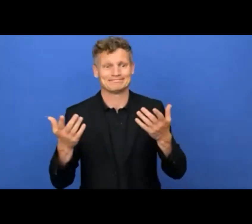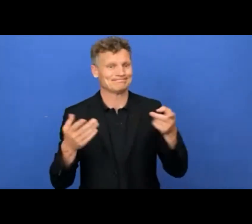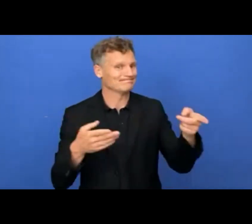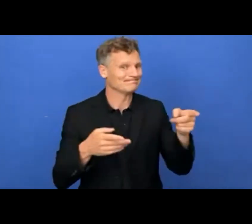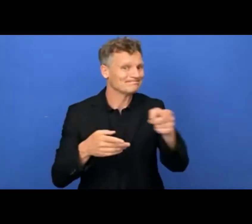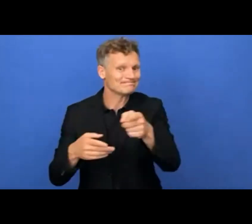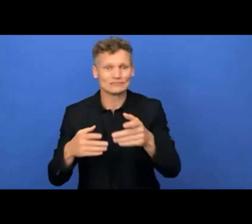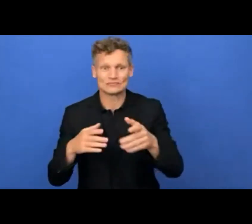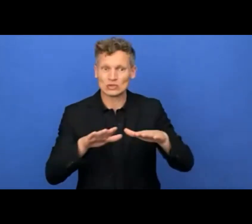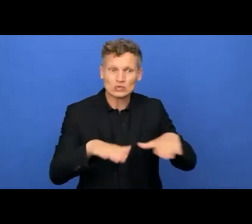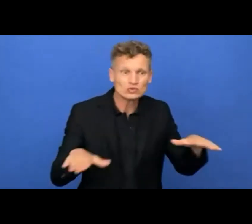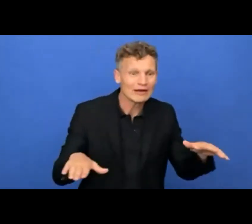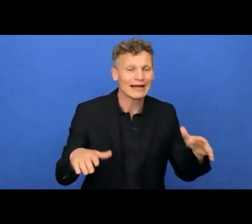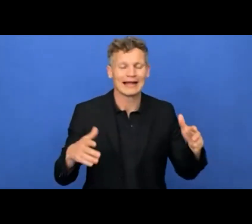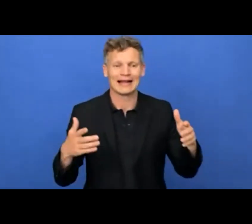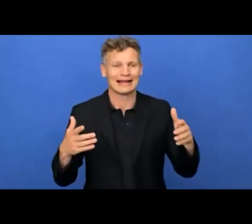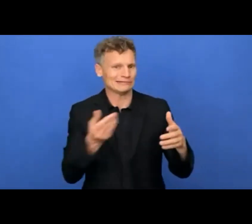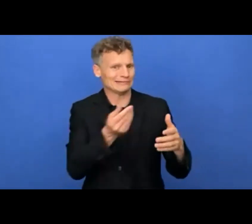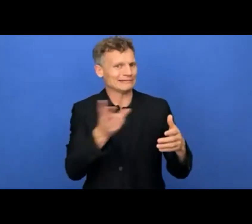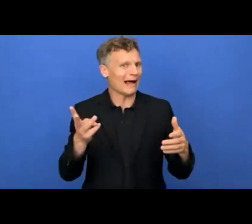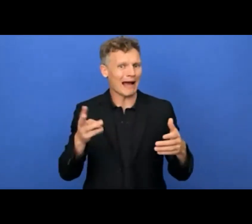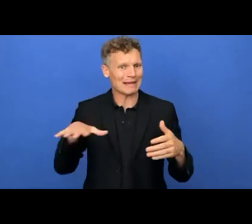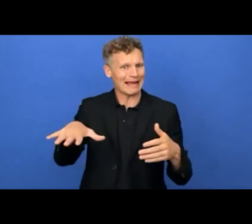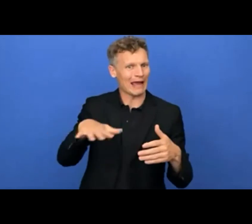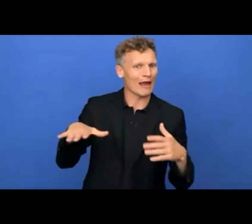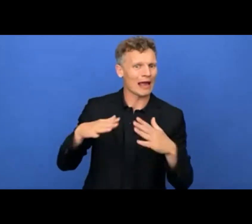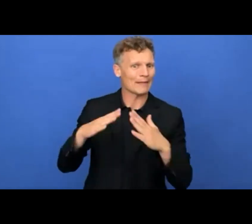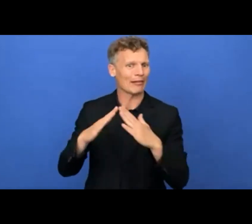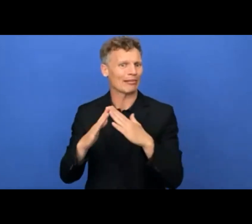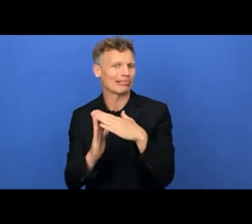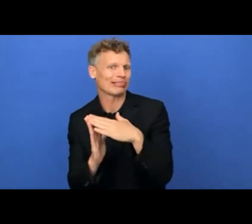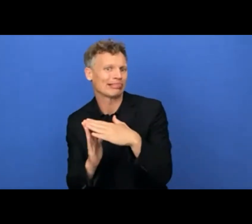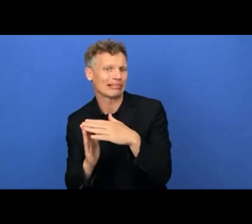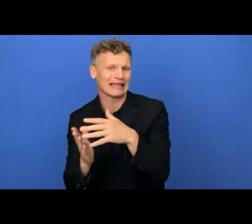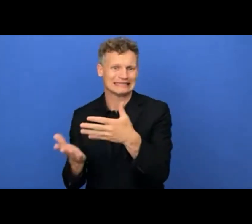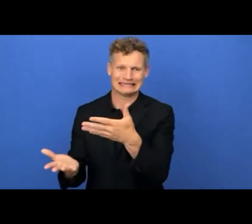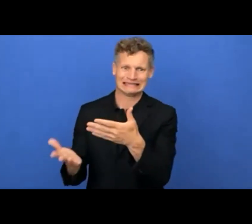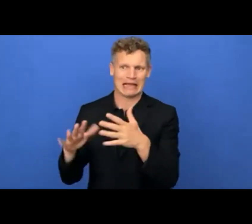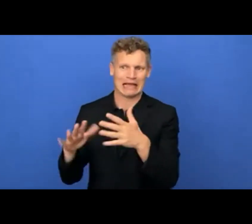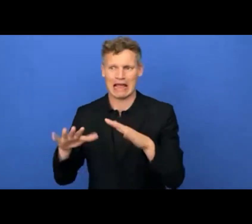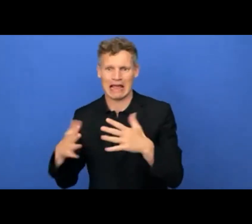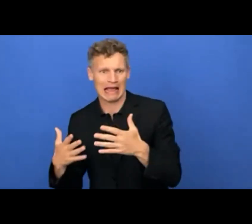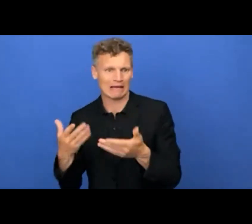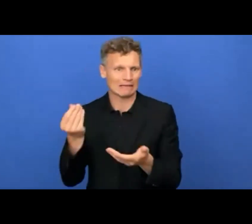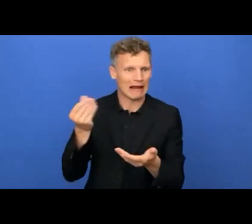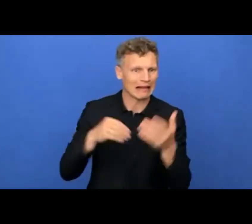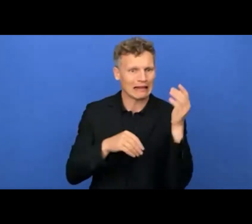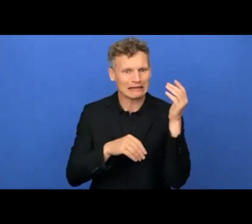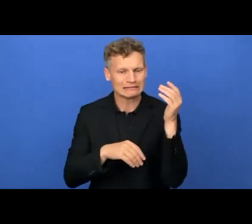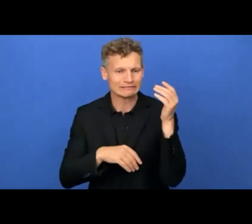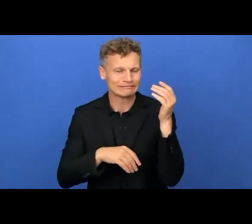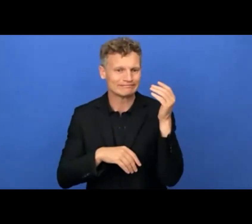avec des handicaps, les enfants vulnérables, les enfants avec des handicaps, ceux qui viennent de zones défavorisées,